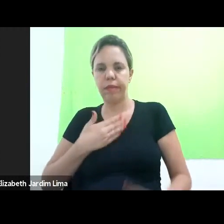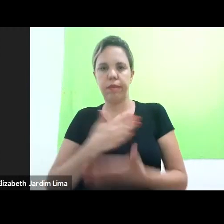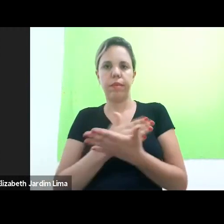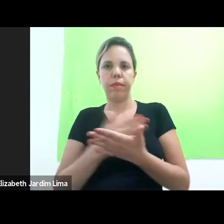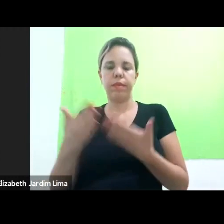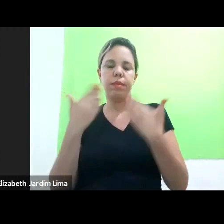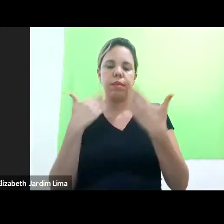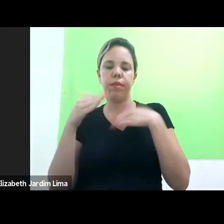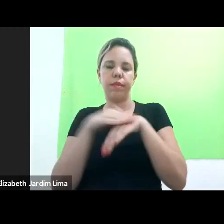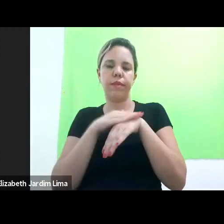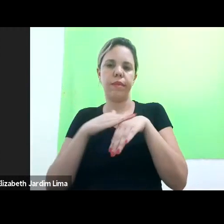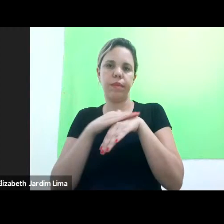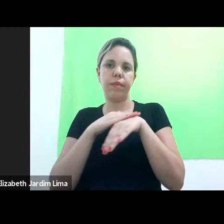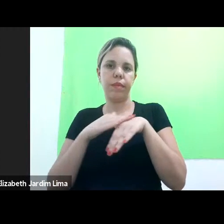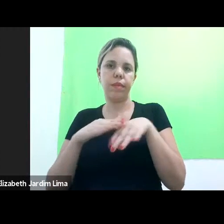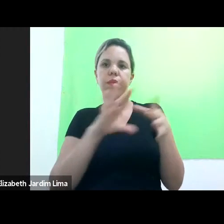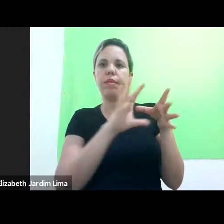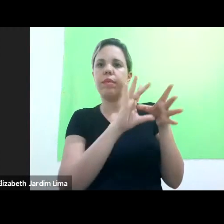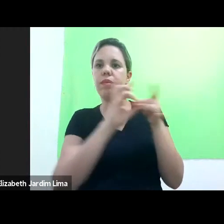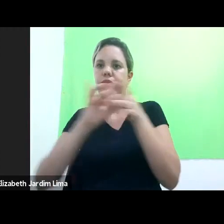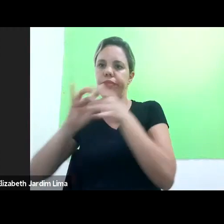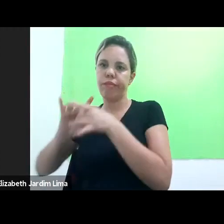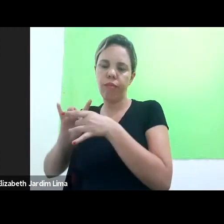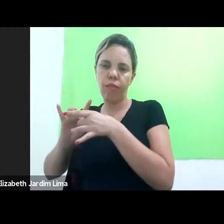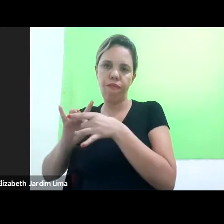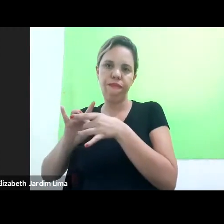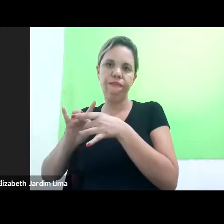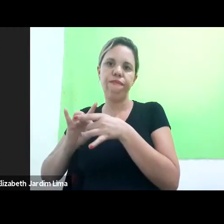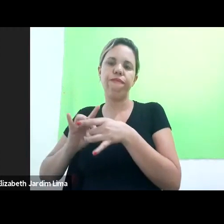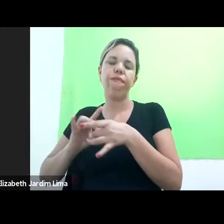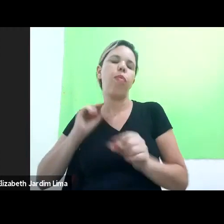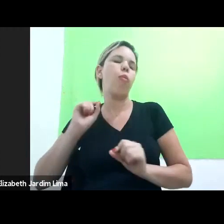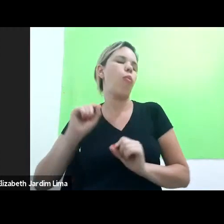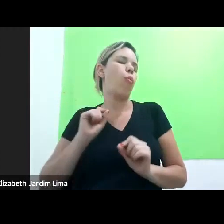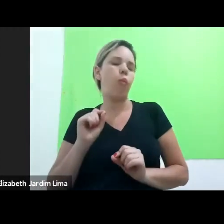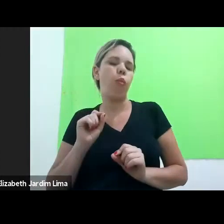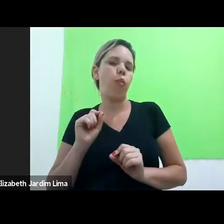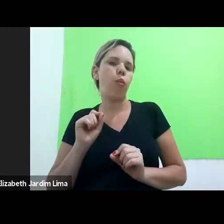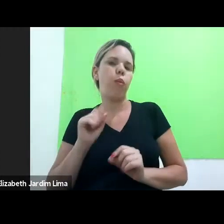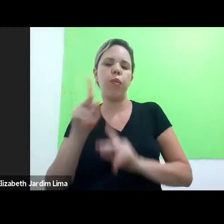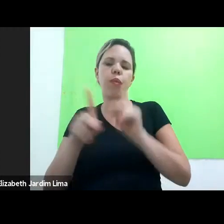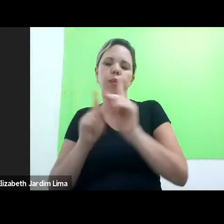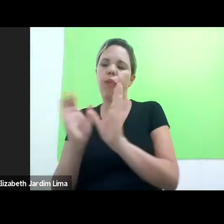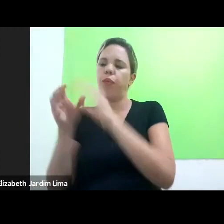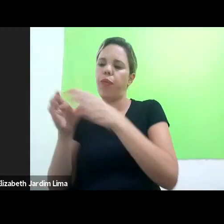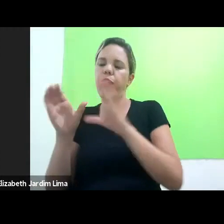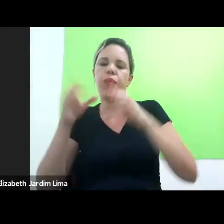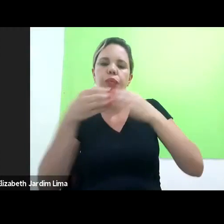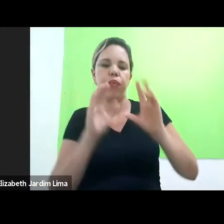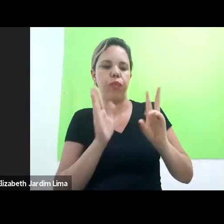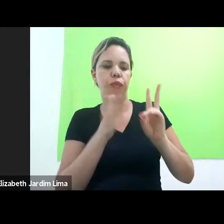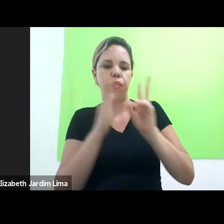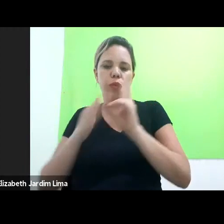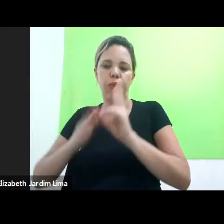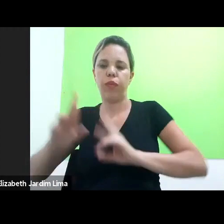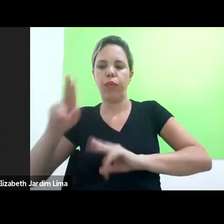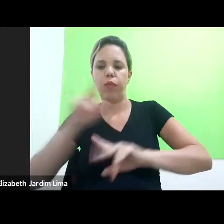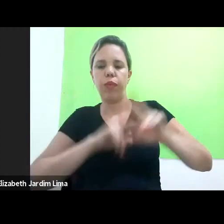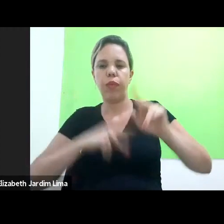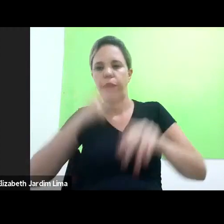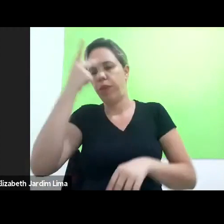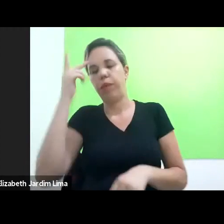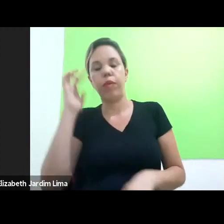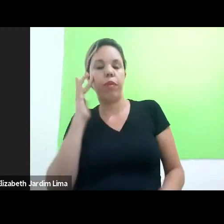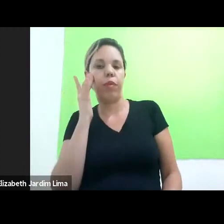conversa contextualizando, né, sobre quem são os povos indígenas, né? Porque tem pessoas que acham que